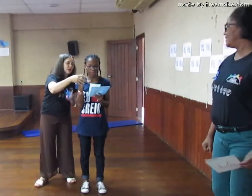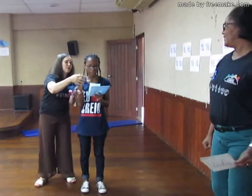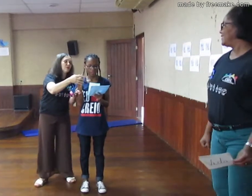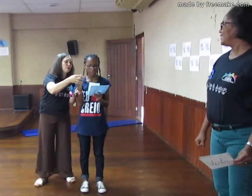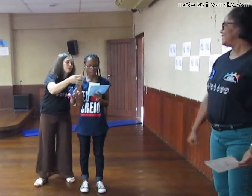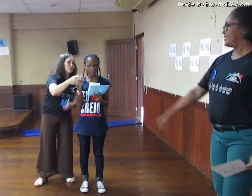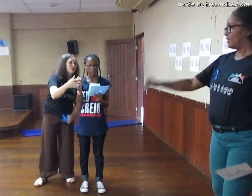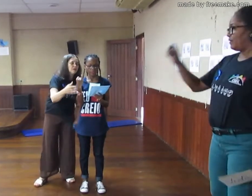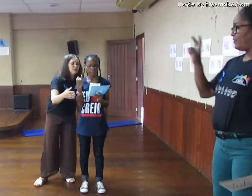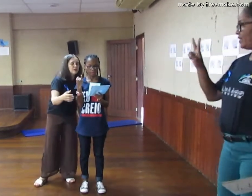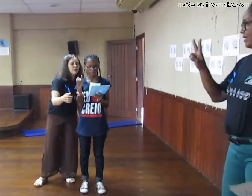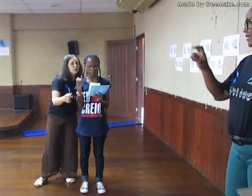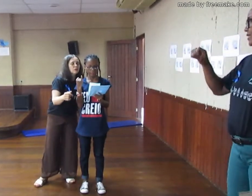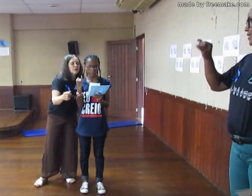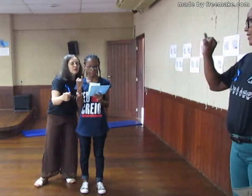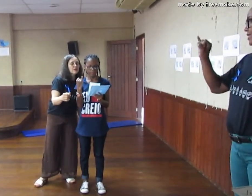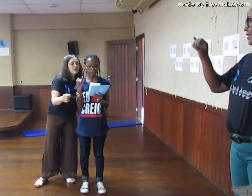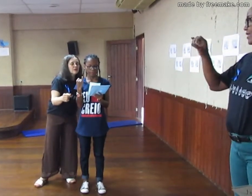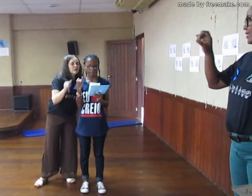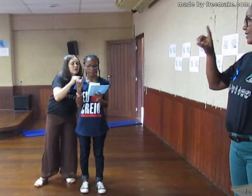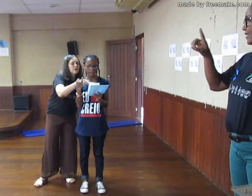Isso. Contrário. Isso. D.